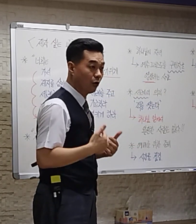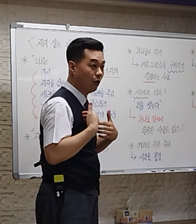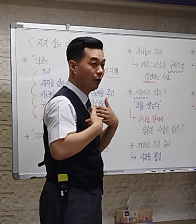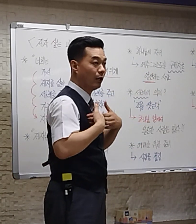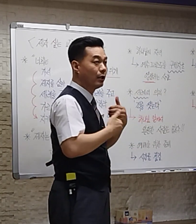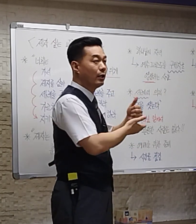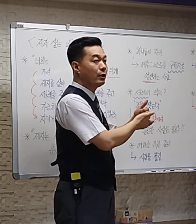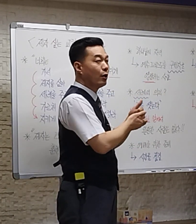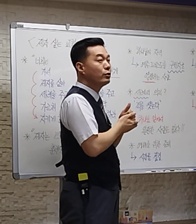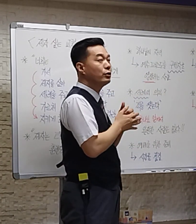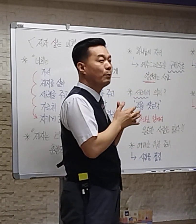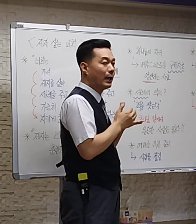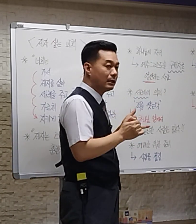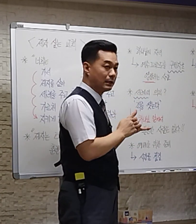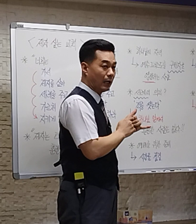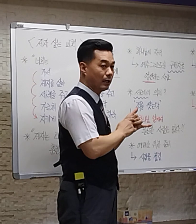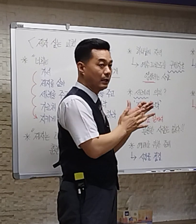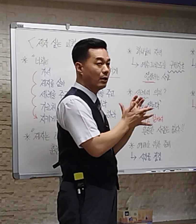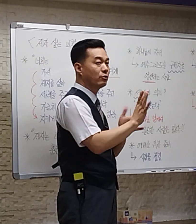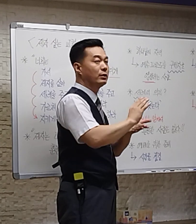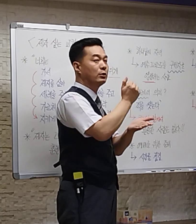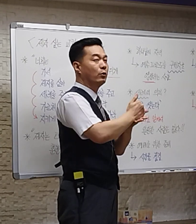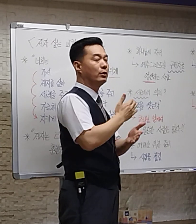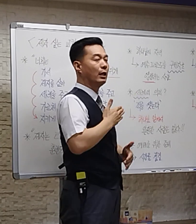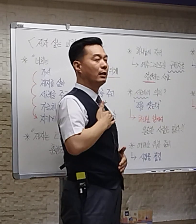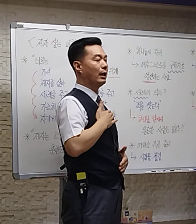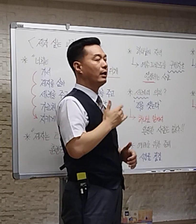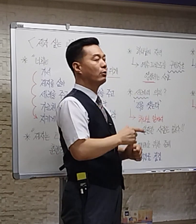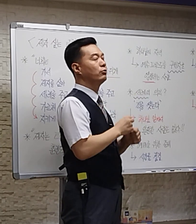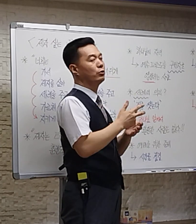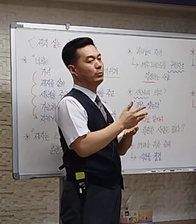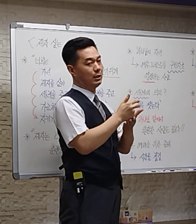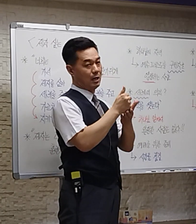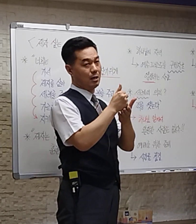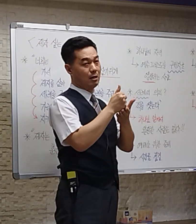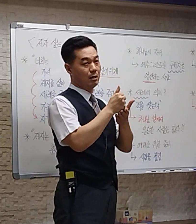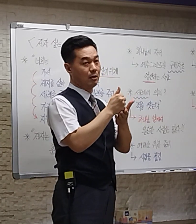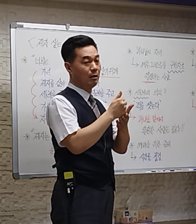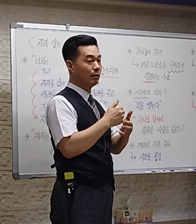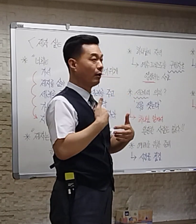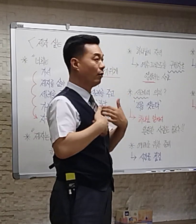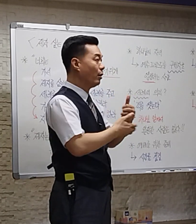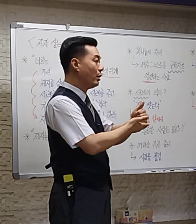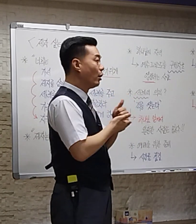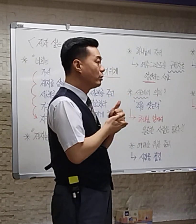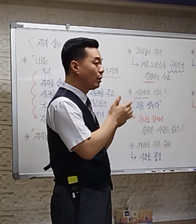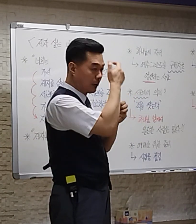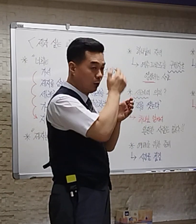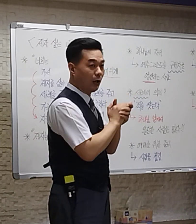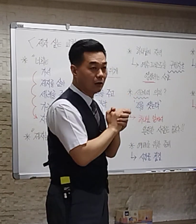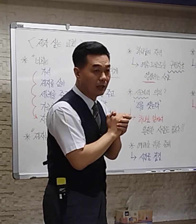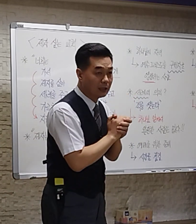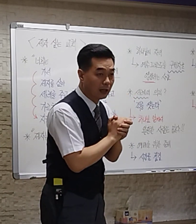그죠? 영접하는 자. 예수 그리스도는 나의 구주입니다. 그래서 영접 기도라는 거